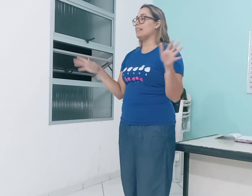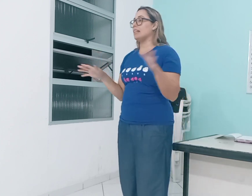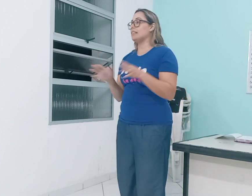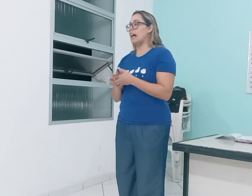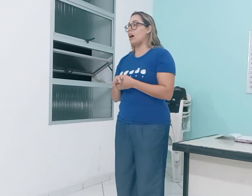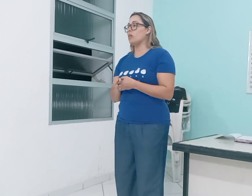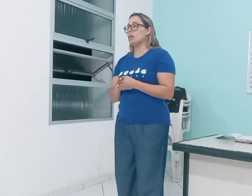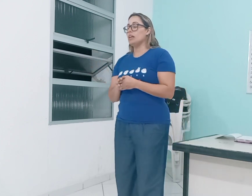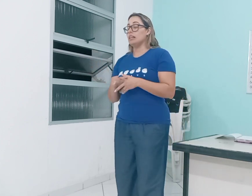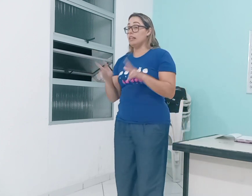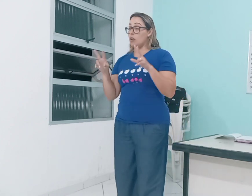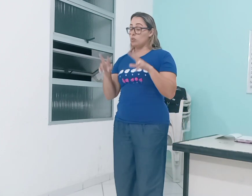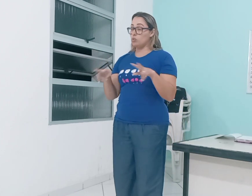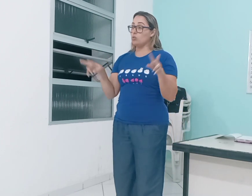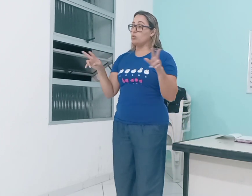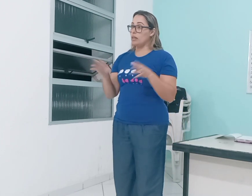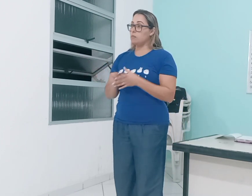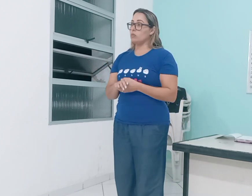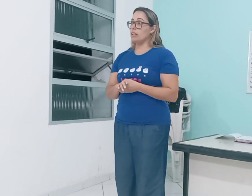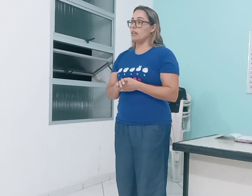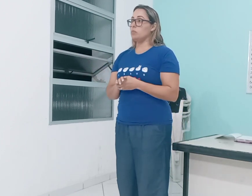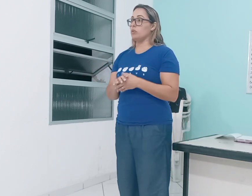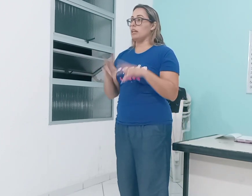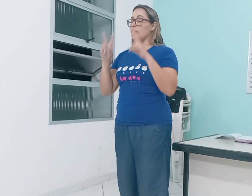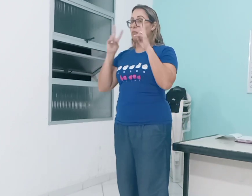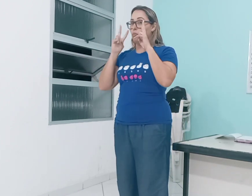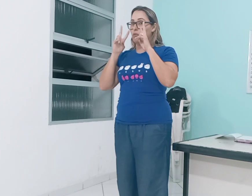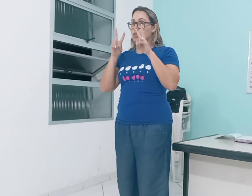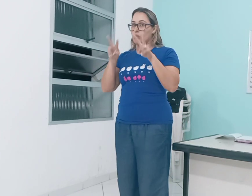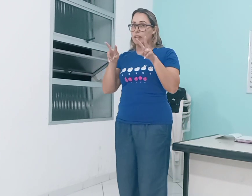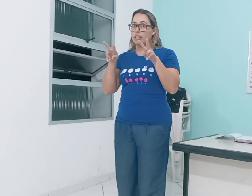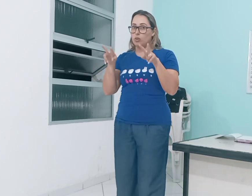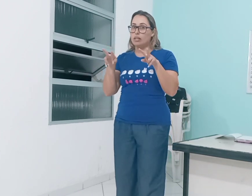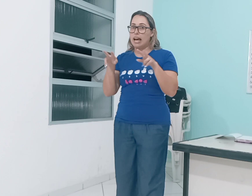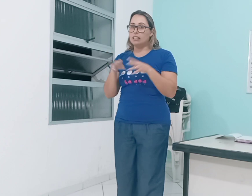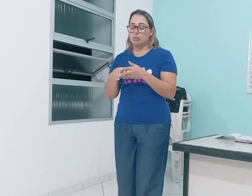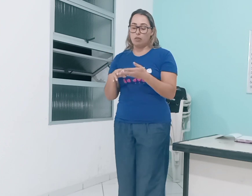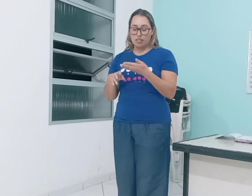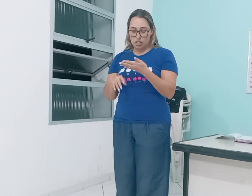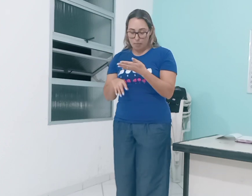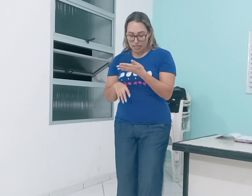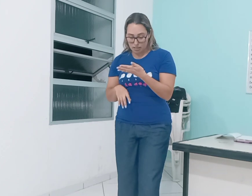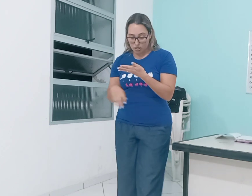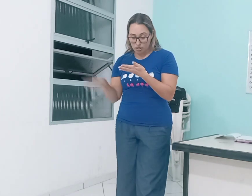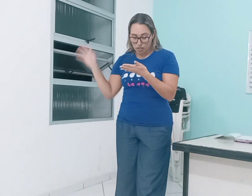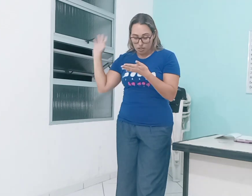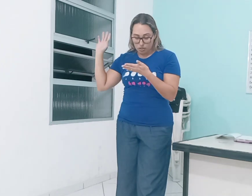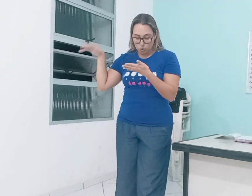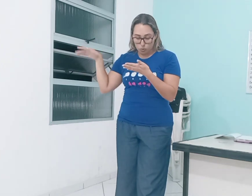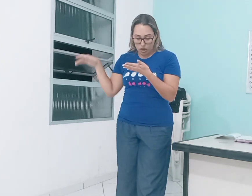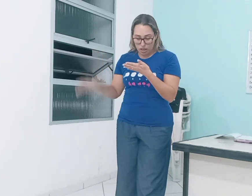e tal, e é o surdo respondendo, porque o professor vai ter que olhar, não vai fazer chamada assim,